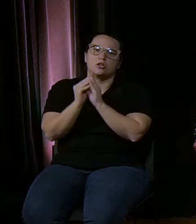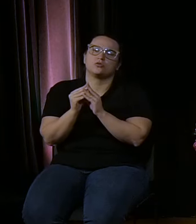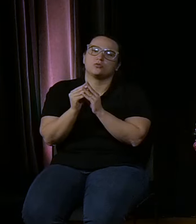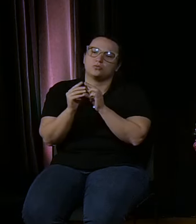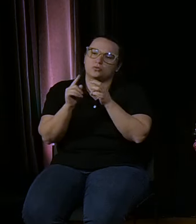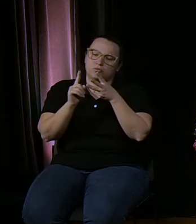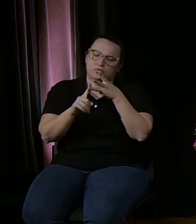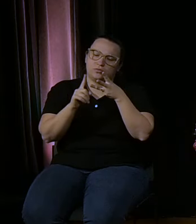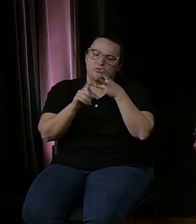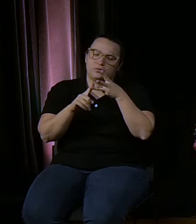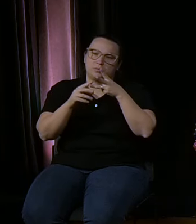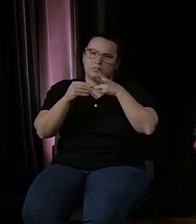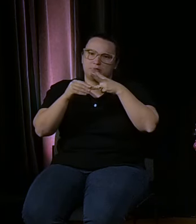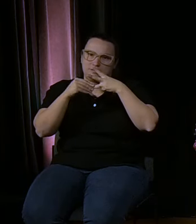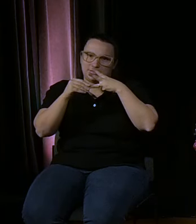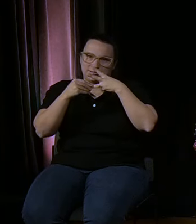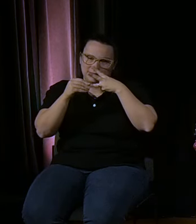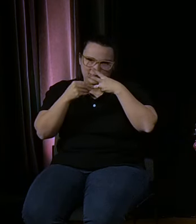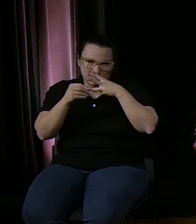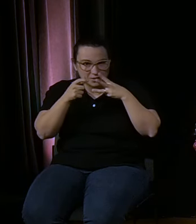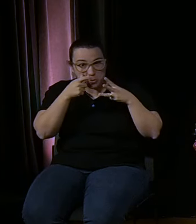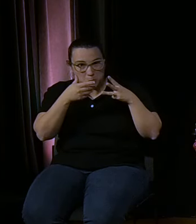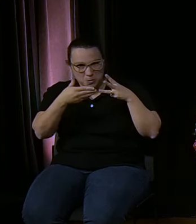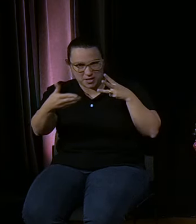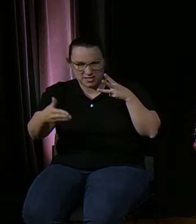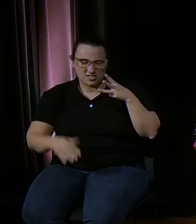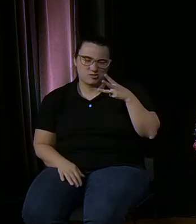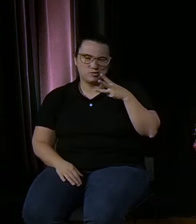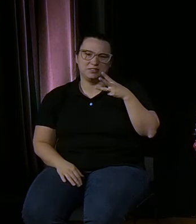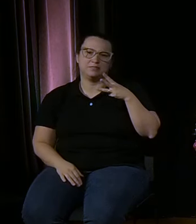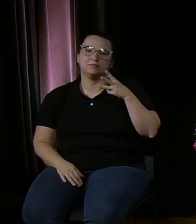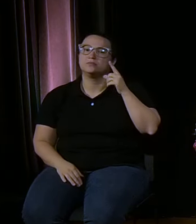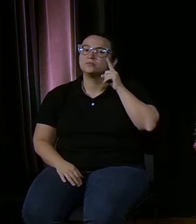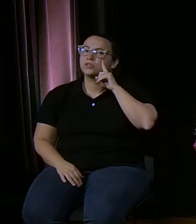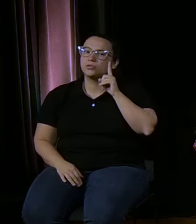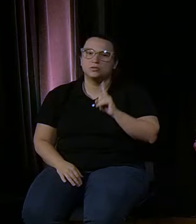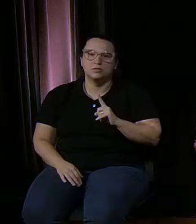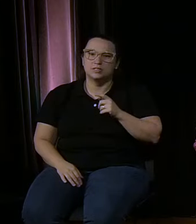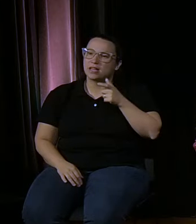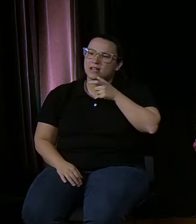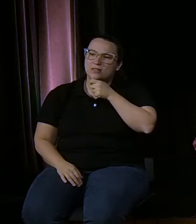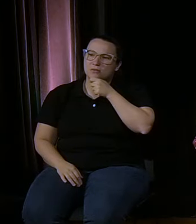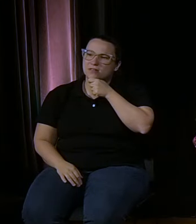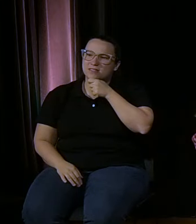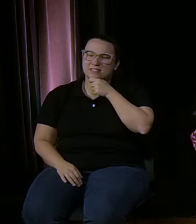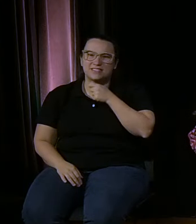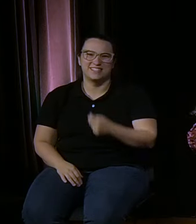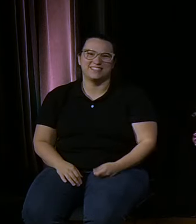3, o que foi exibido comercialmente e o que a gente assistiu. Não sei, não assisti.